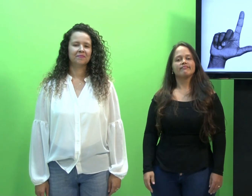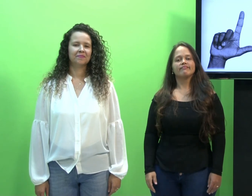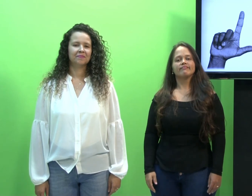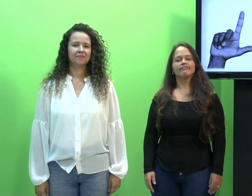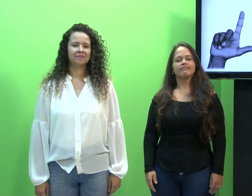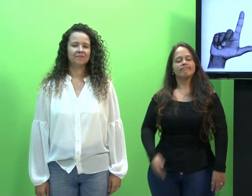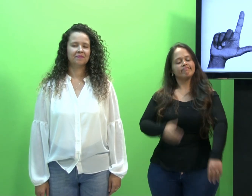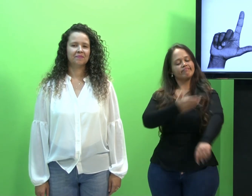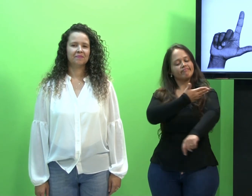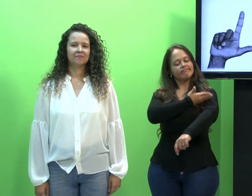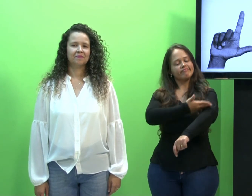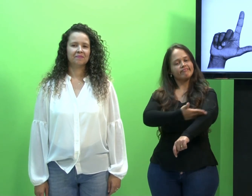acostumar.